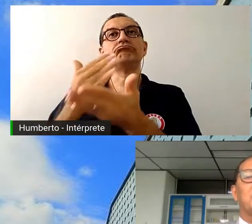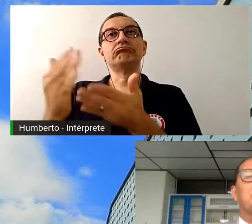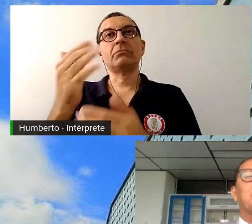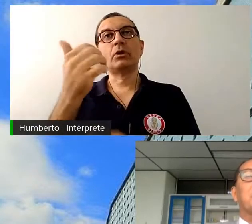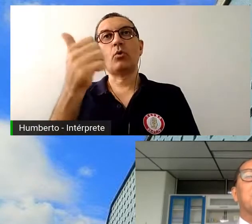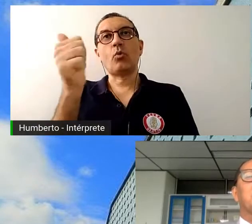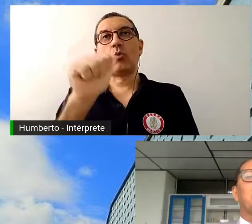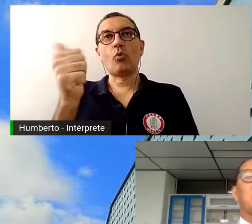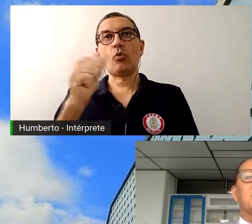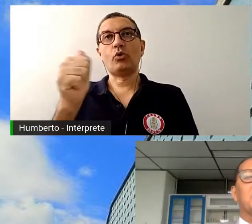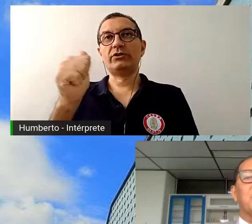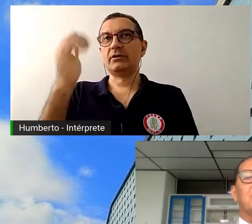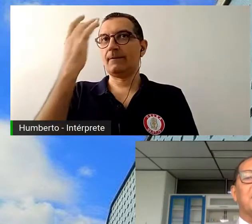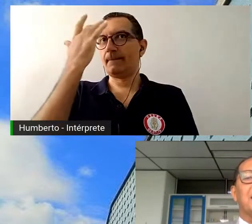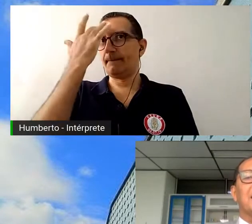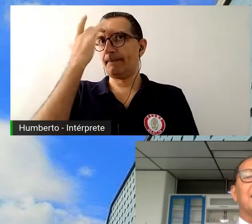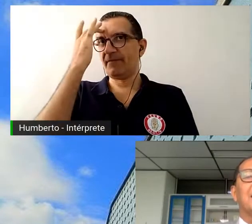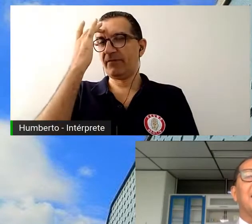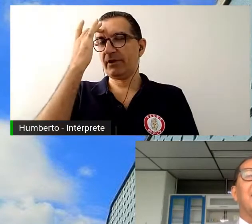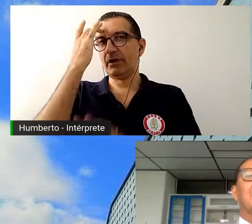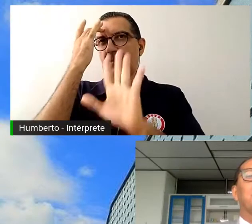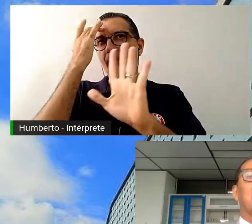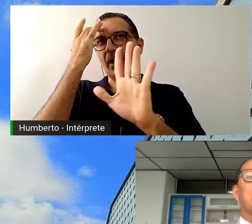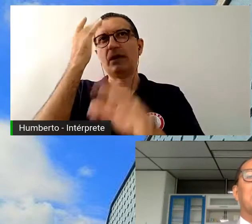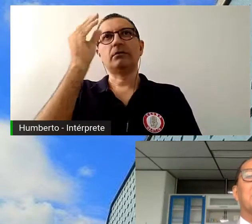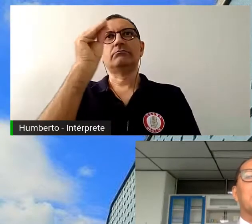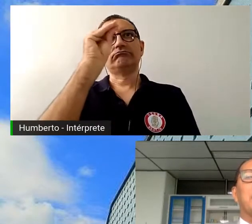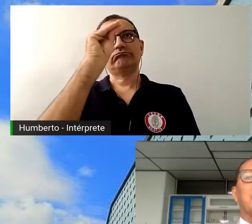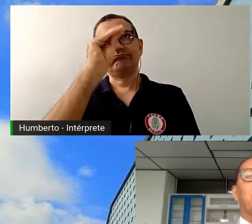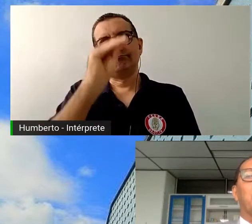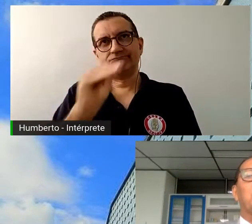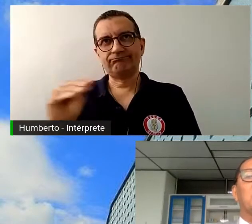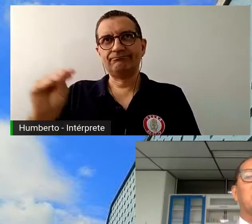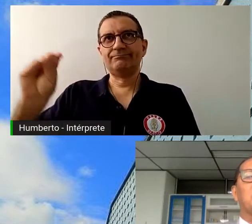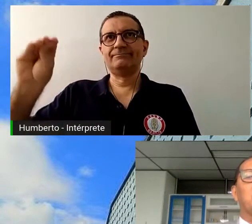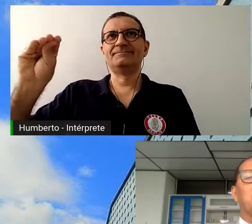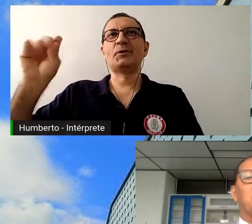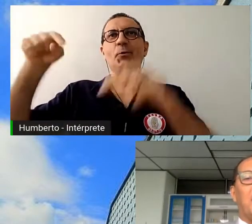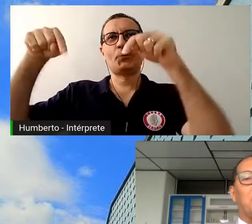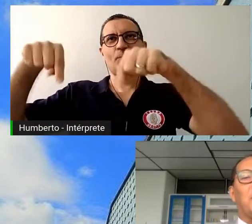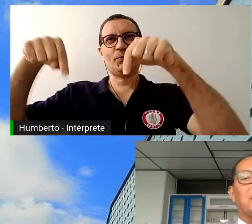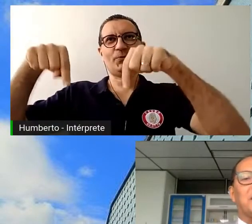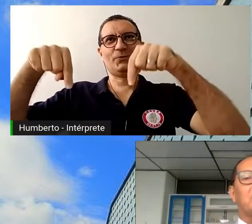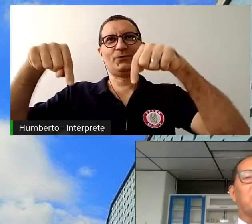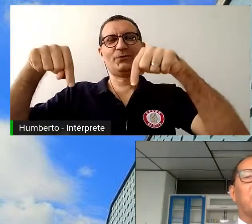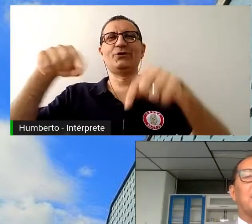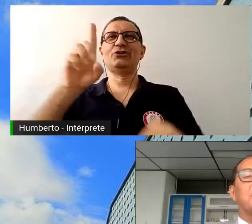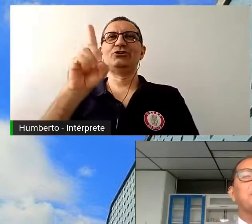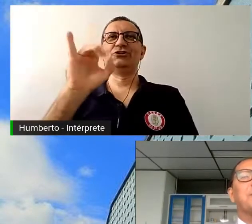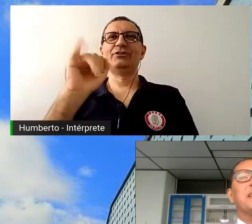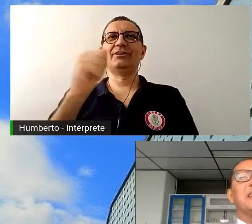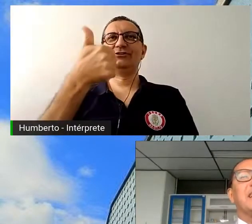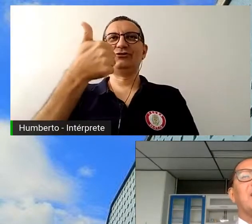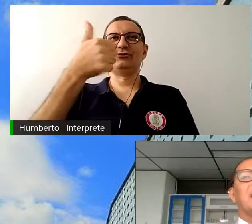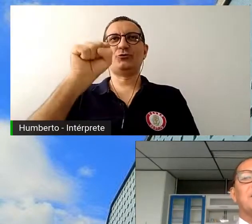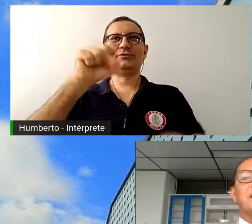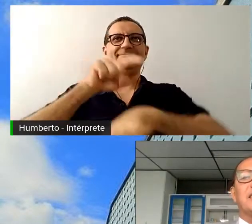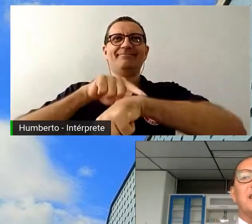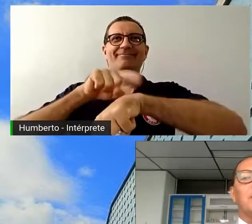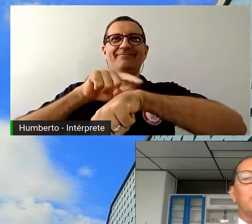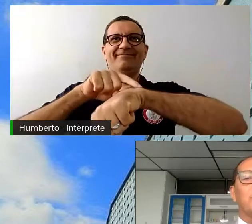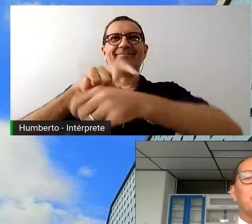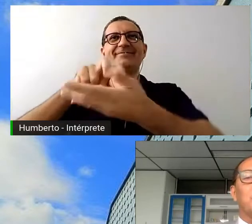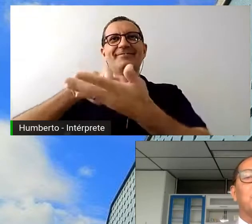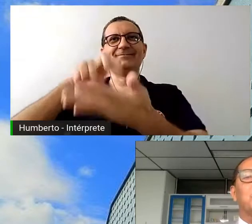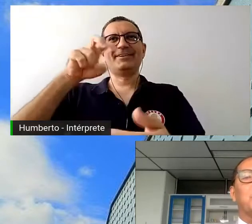18 horas, mas por uma questão de agenda, ela foi remanejada para hoje, dia 18, agora às 10 horas. Quero